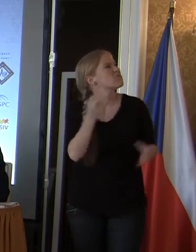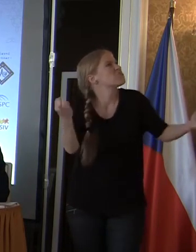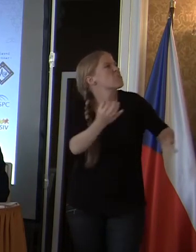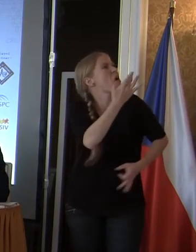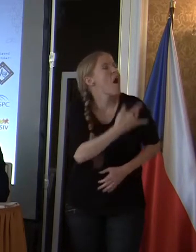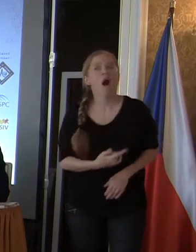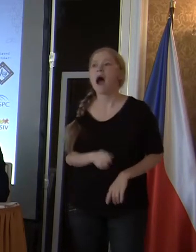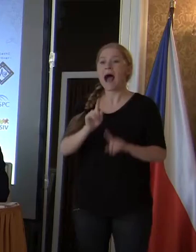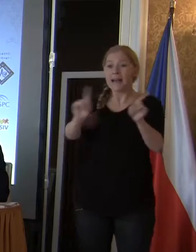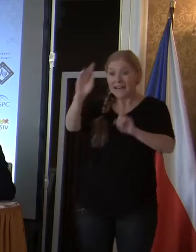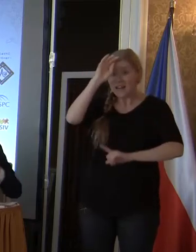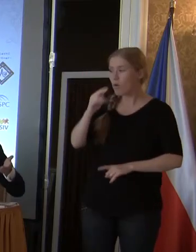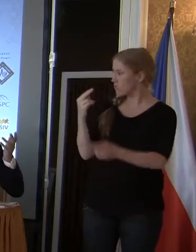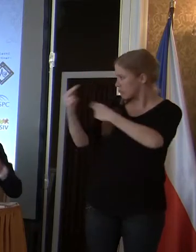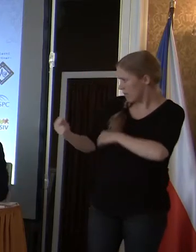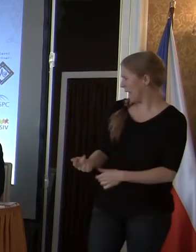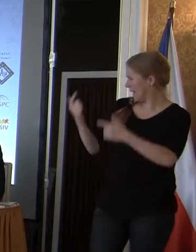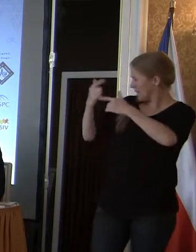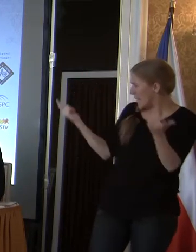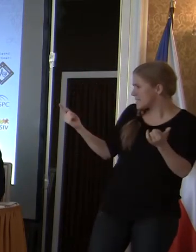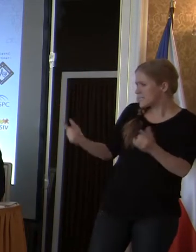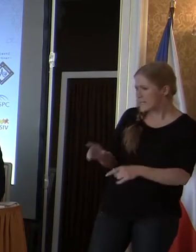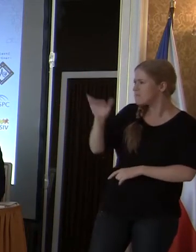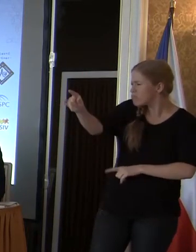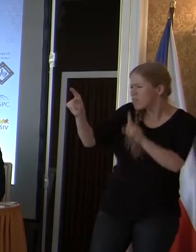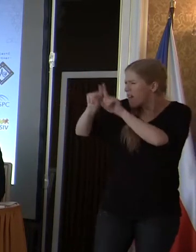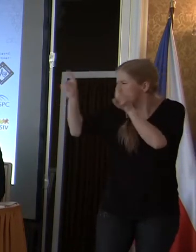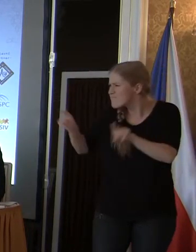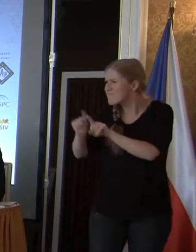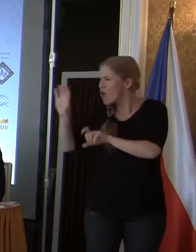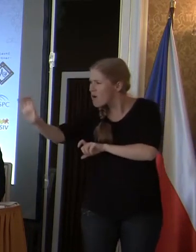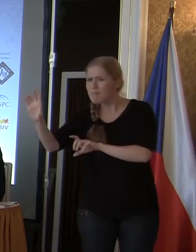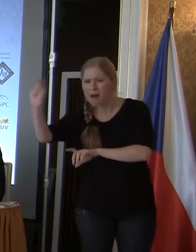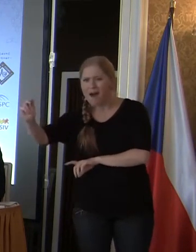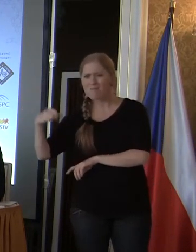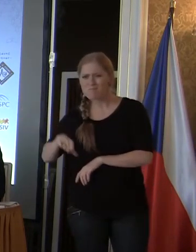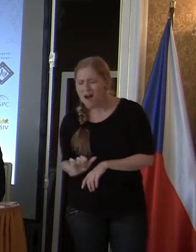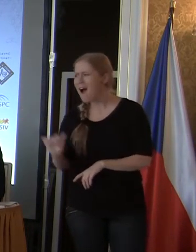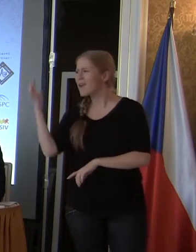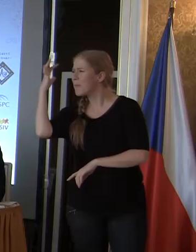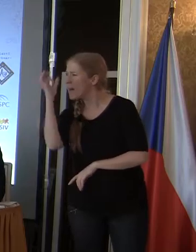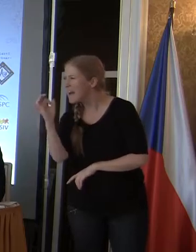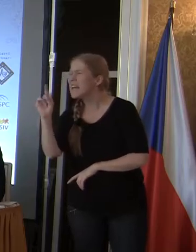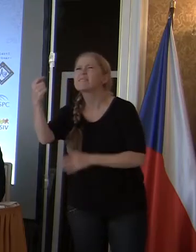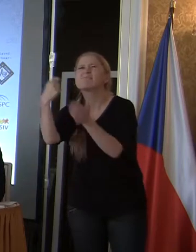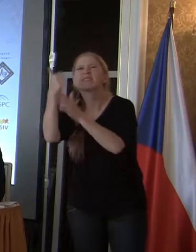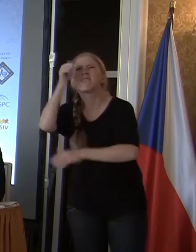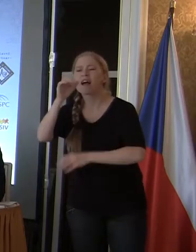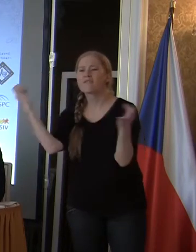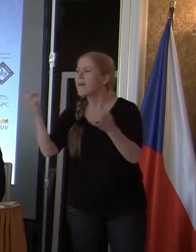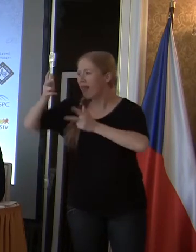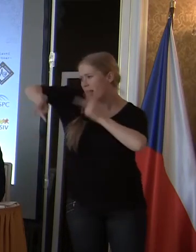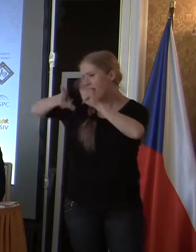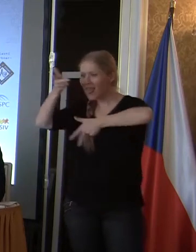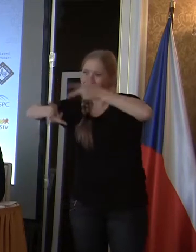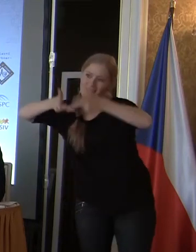ten pán nebo ta paní, co dělá rukama takový ty zvláštní věci. A já jsem říkal, jo, ono to na první pohled může vypadat jako legrační